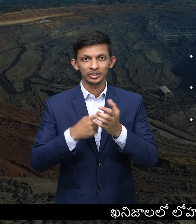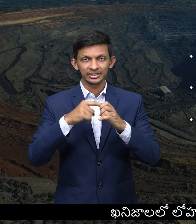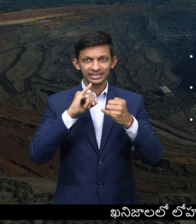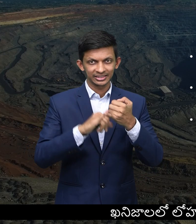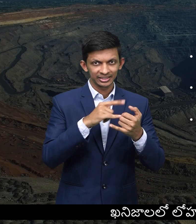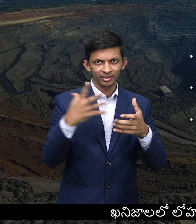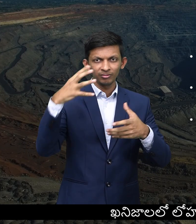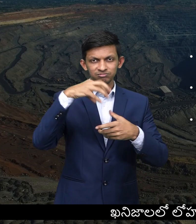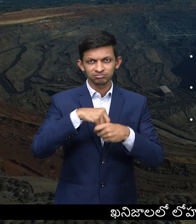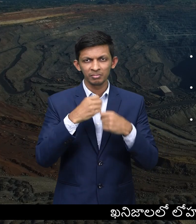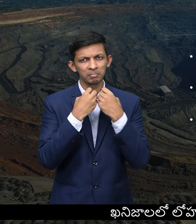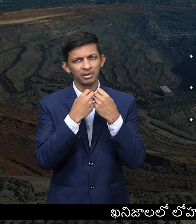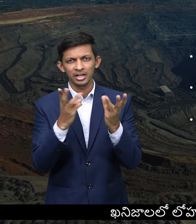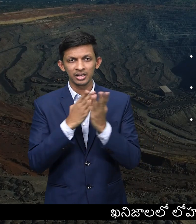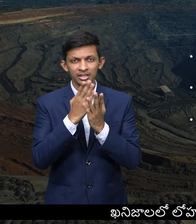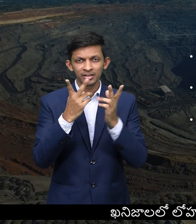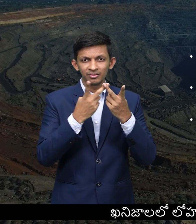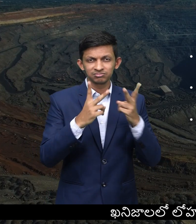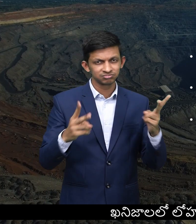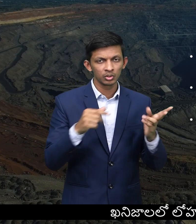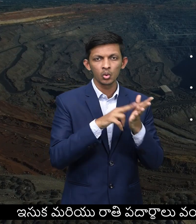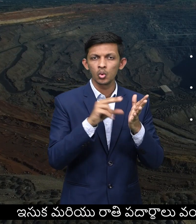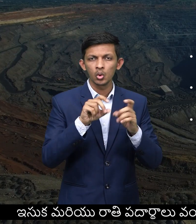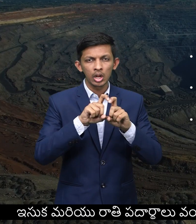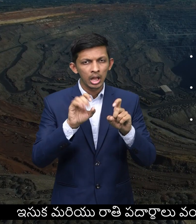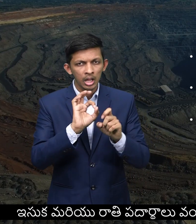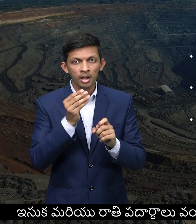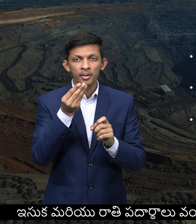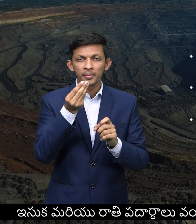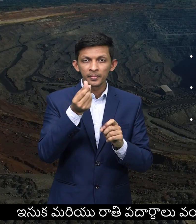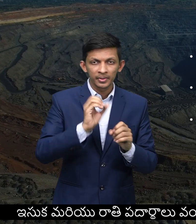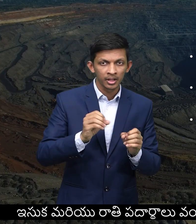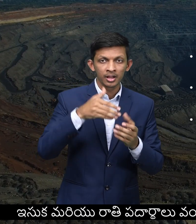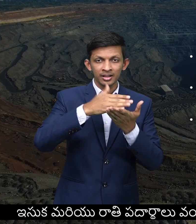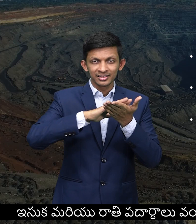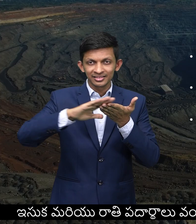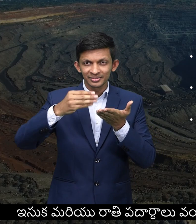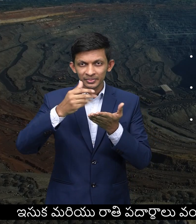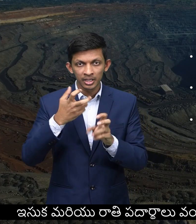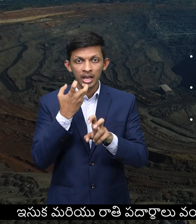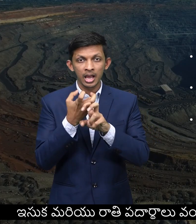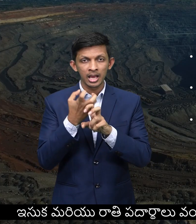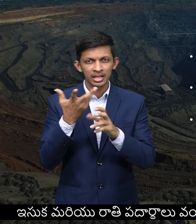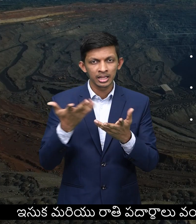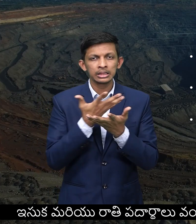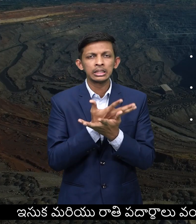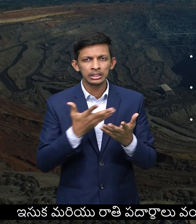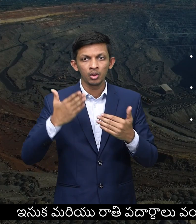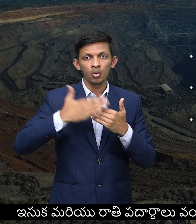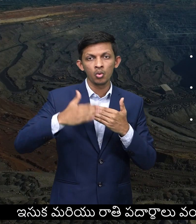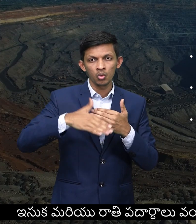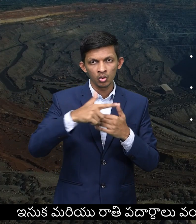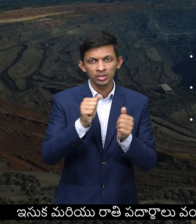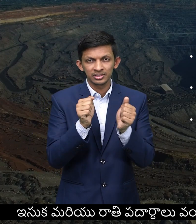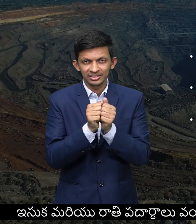ఖనిజాలలో లోహ సమ్మేళనాలతో పాటు నేల, ఇసుక మరియు రాతి పదార్థాలు వంటి అనేక